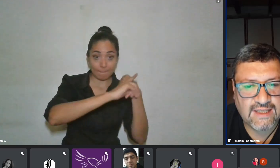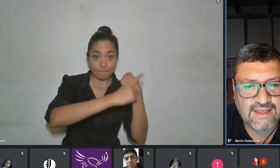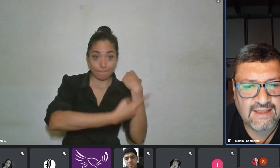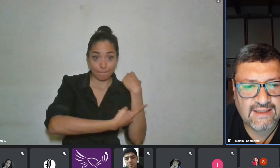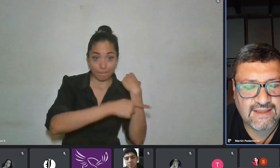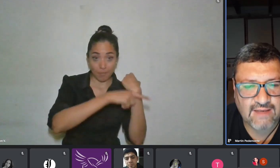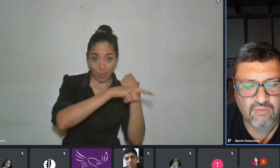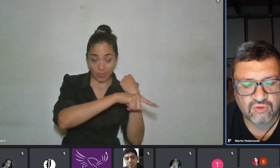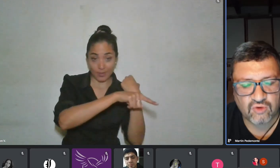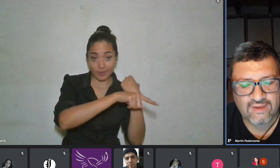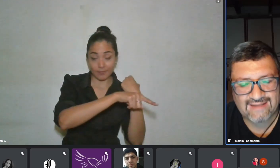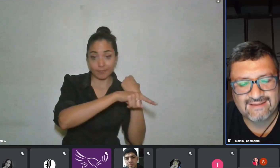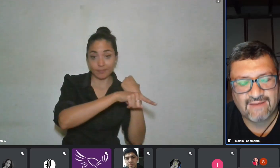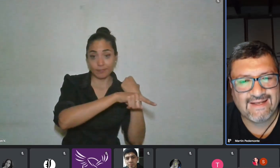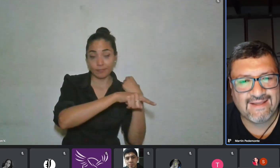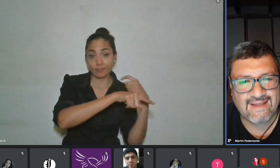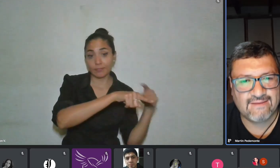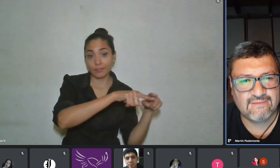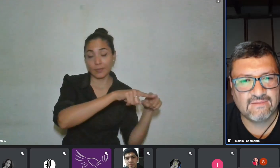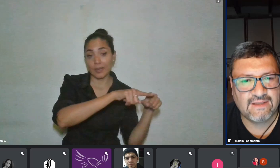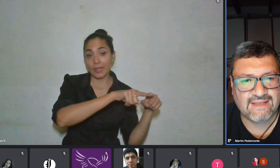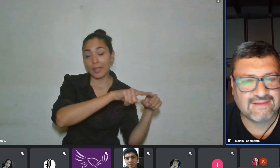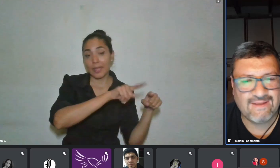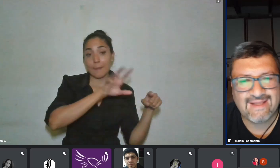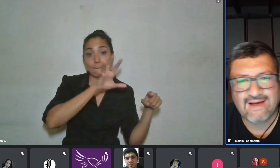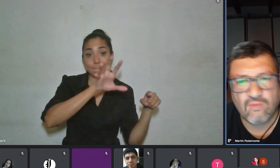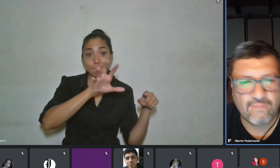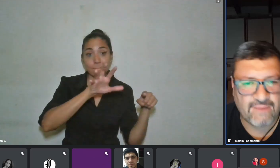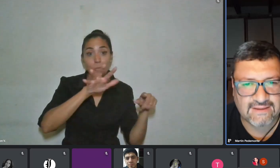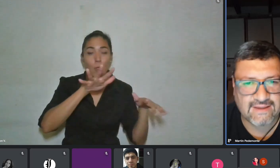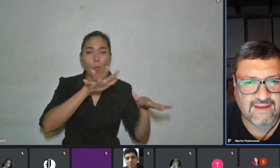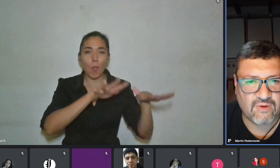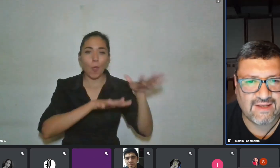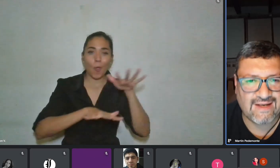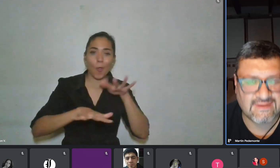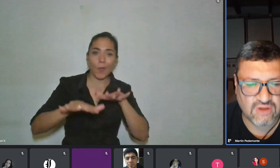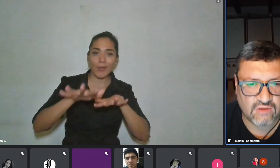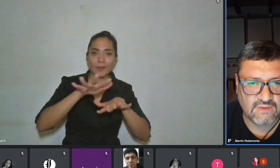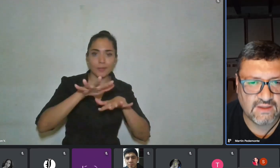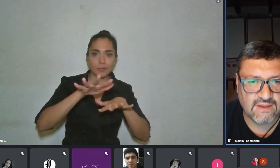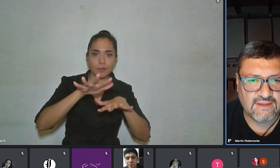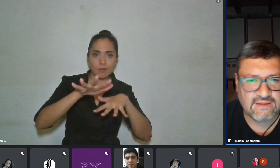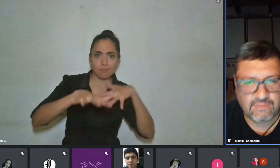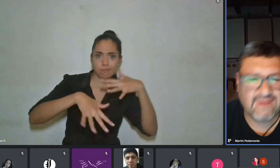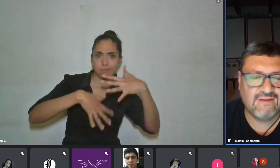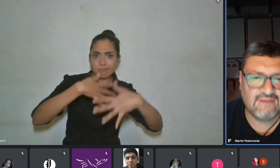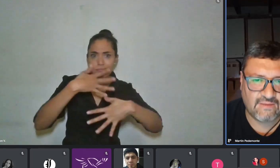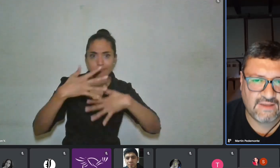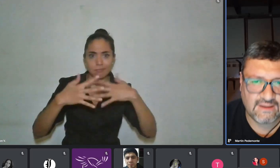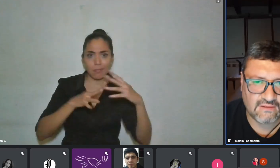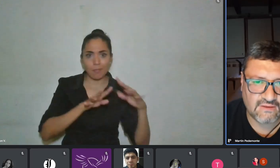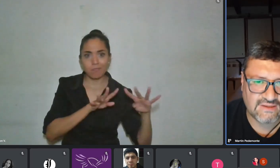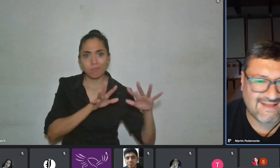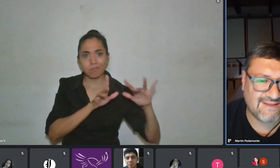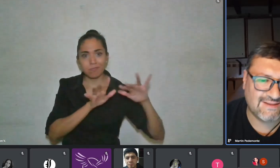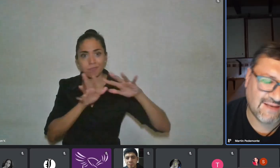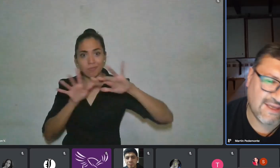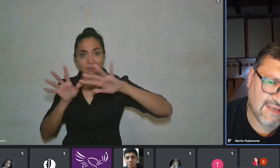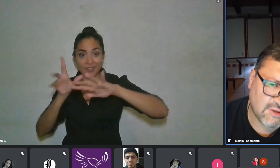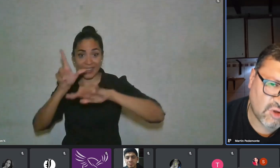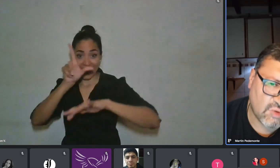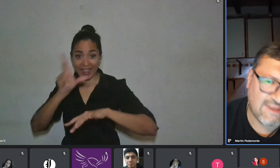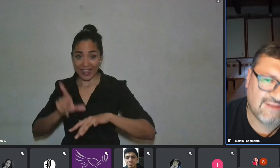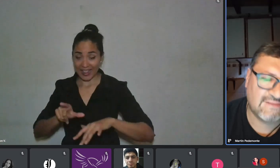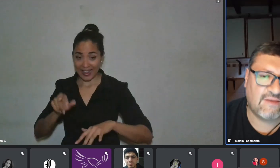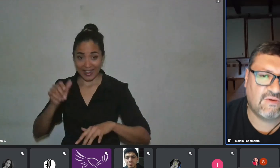afectando digamos, toda la estabilidad completa, digamos, de la nación, se puede intervenir. O sea,